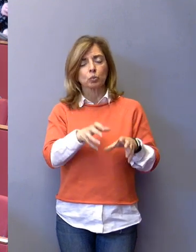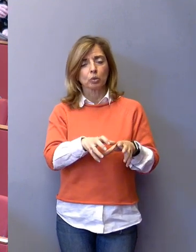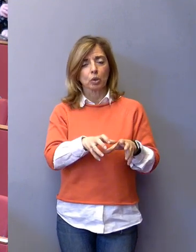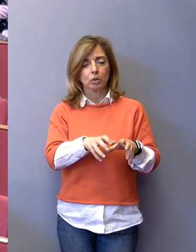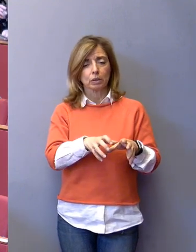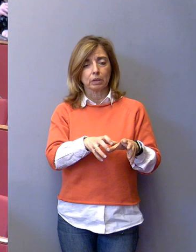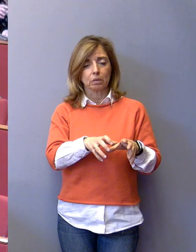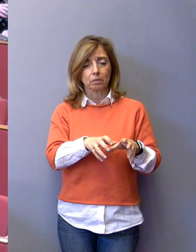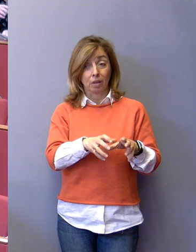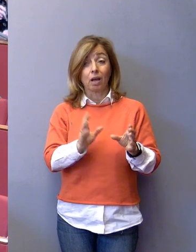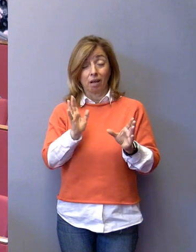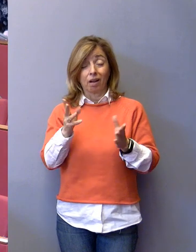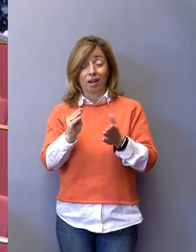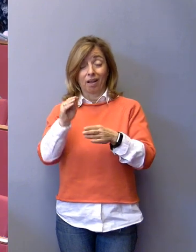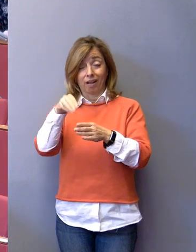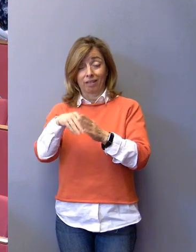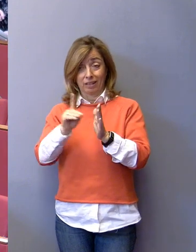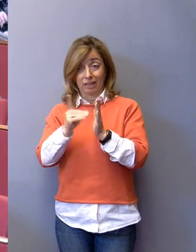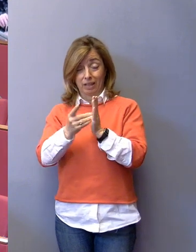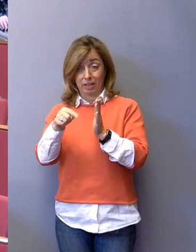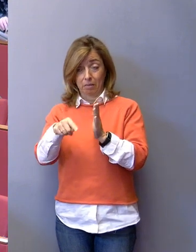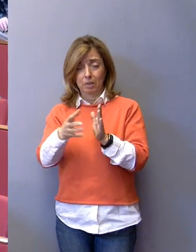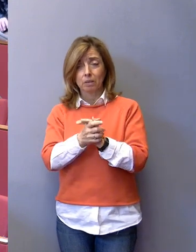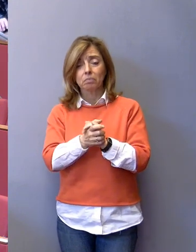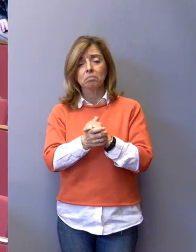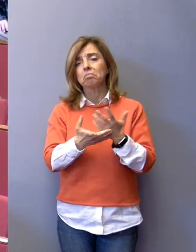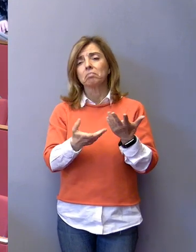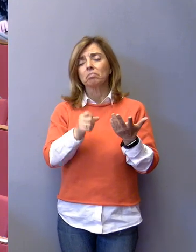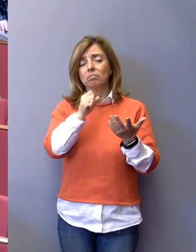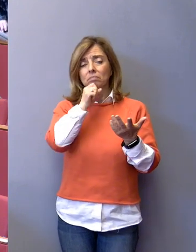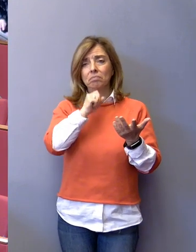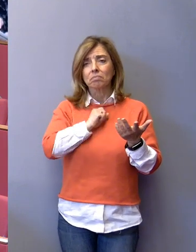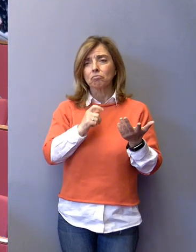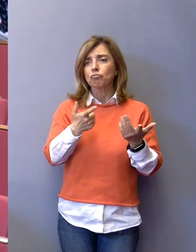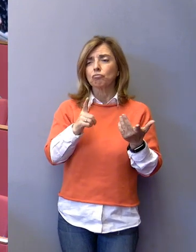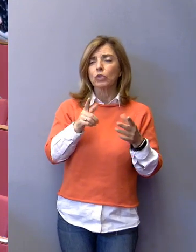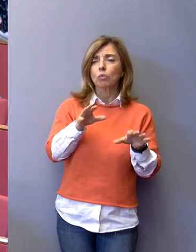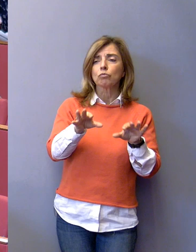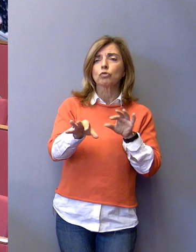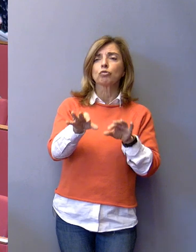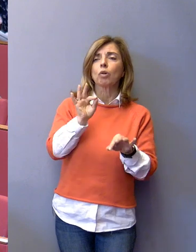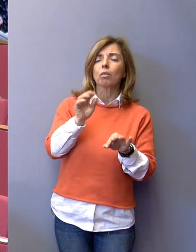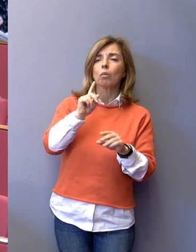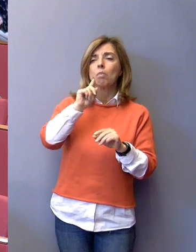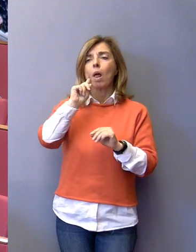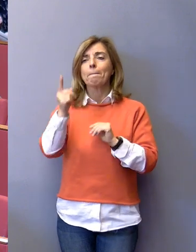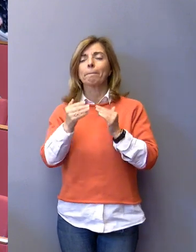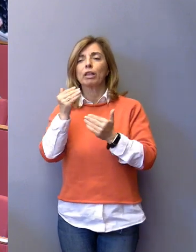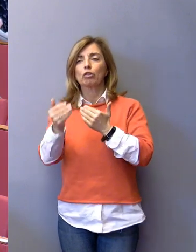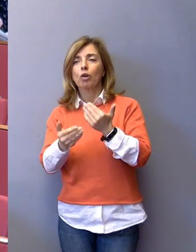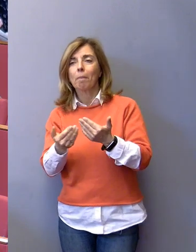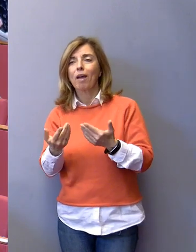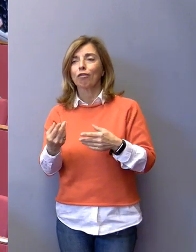questa delibera credo che non ci siano delle opzioni di miglioramento e di